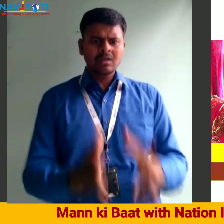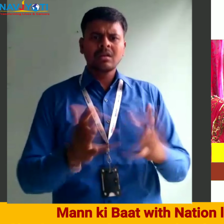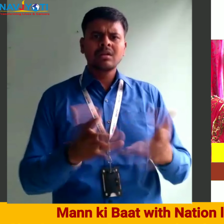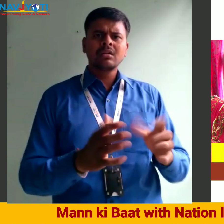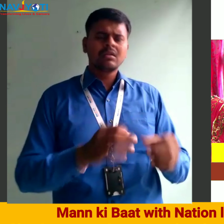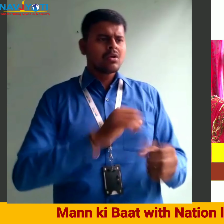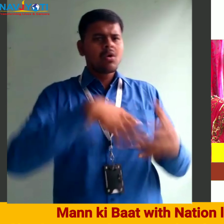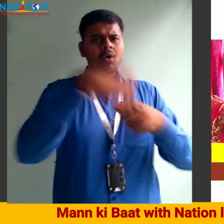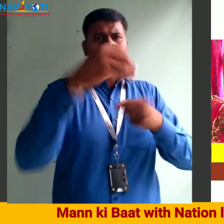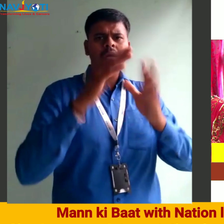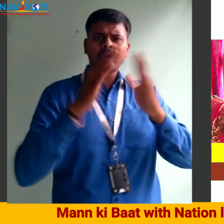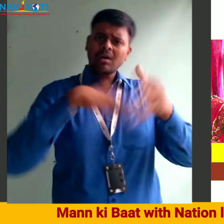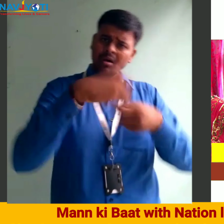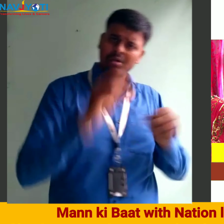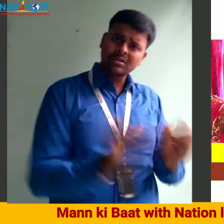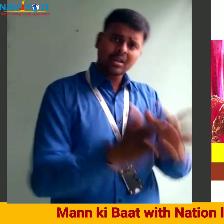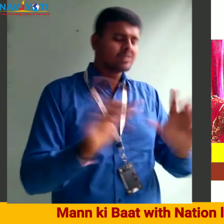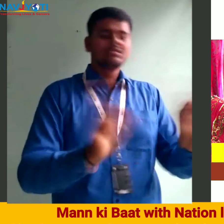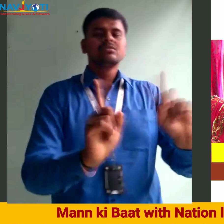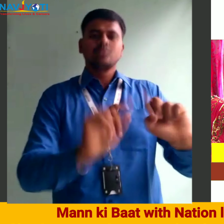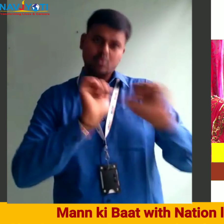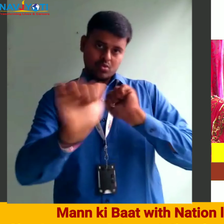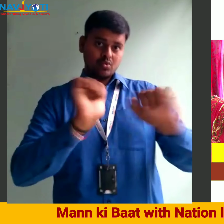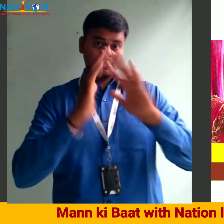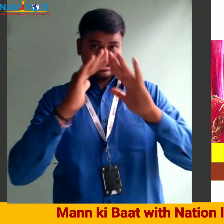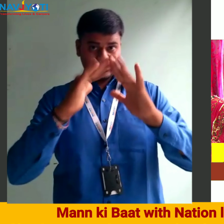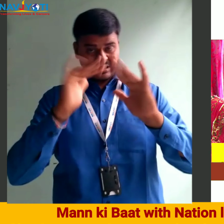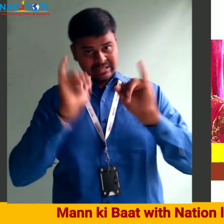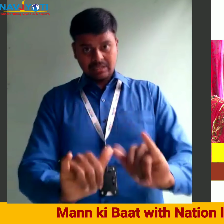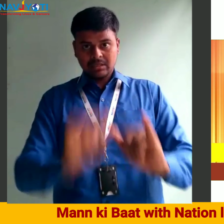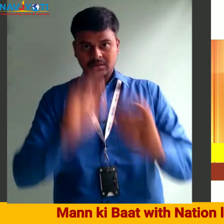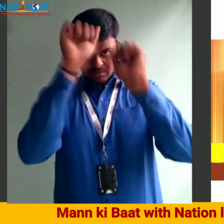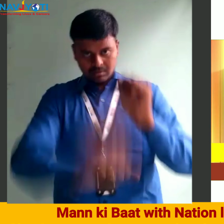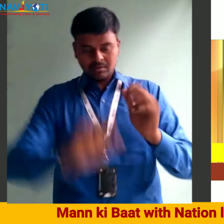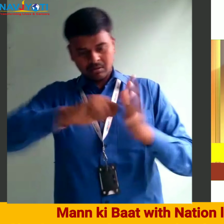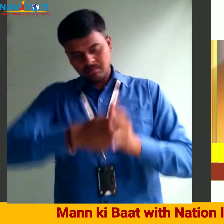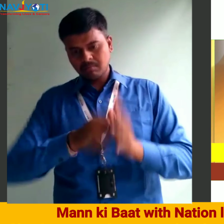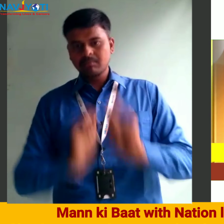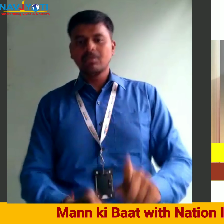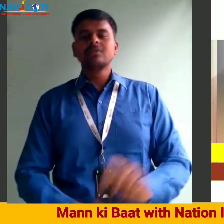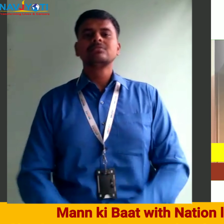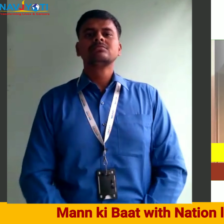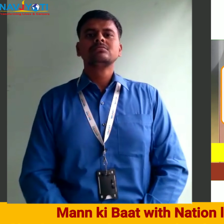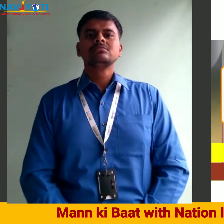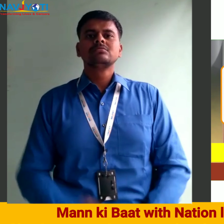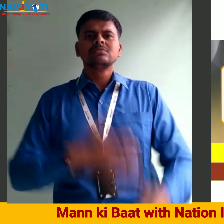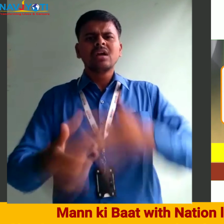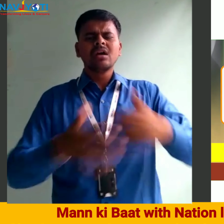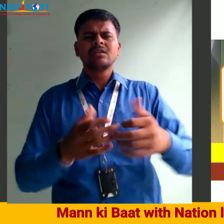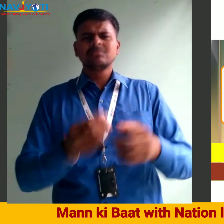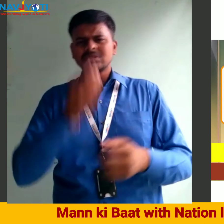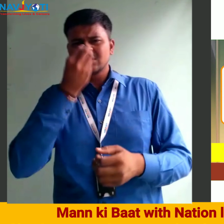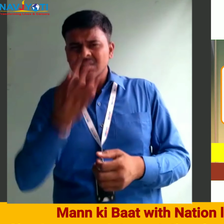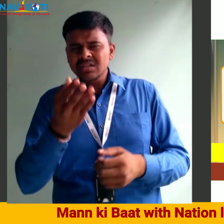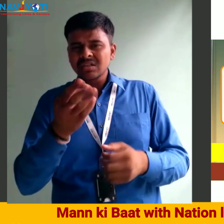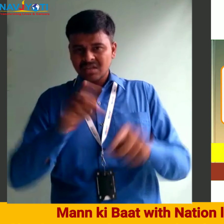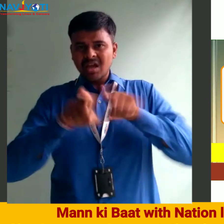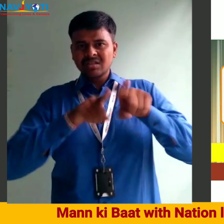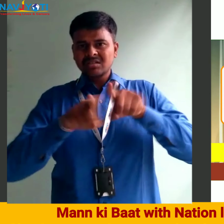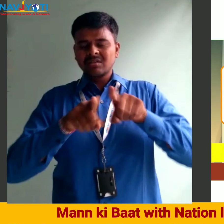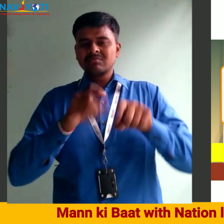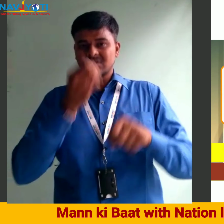याद रखिए, हमारे पूर्वजों ने हमें इन सारे विषयों में बहुत अच्छा मार्गदर्शन किया है। हमारे पूर्वजों ने कहा है, अग्नि